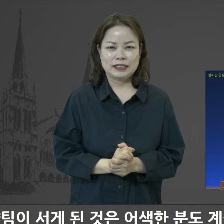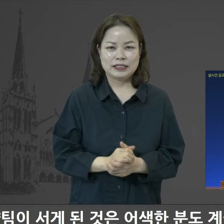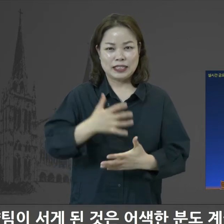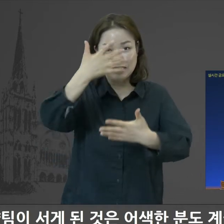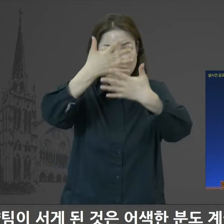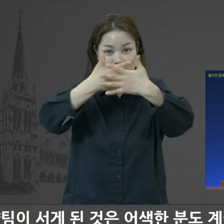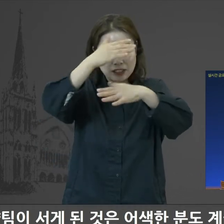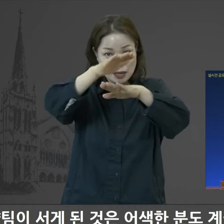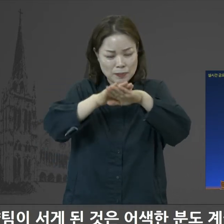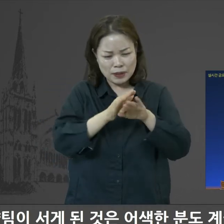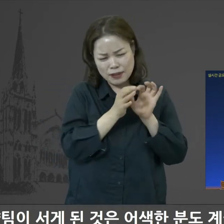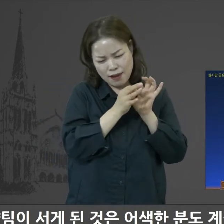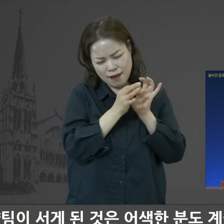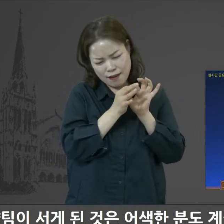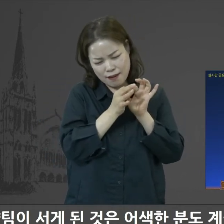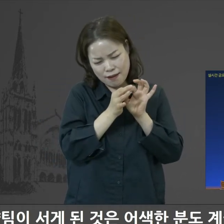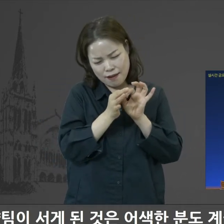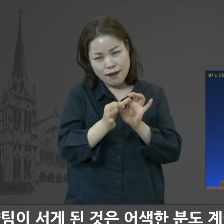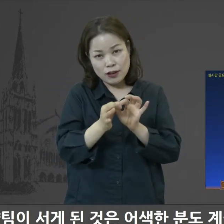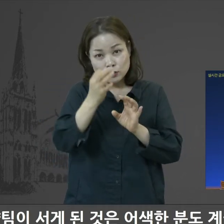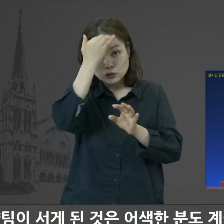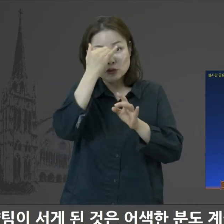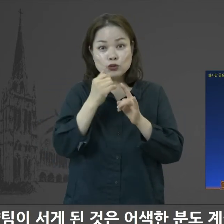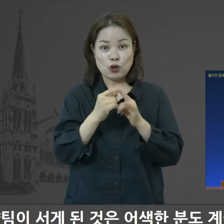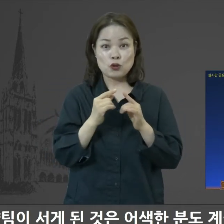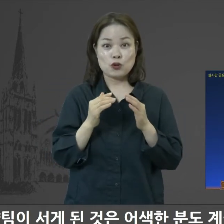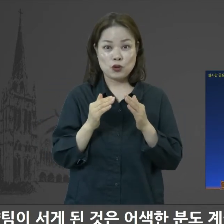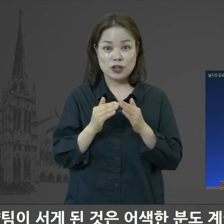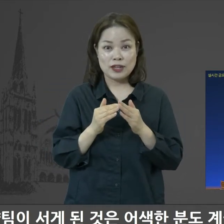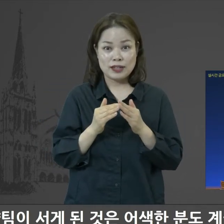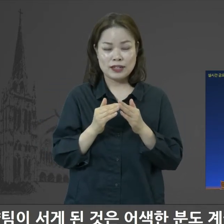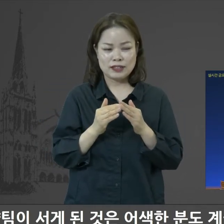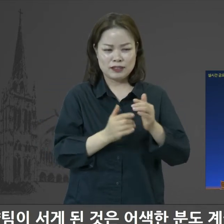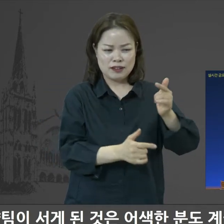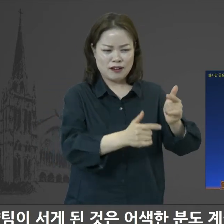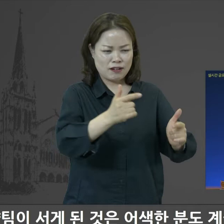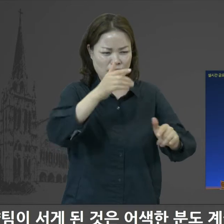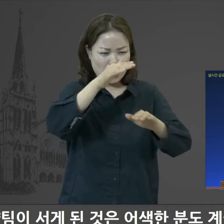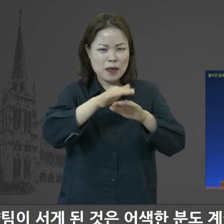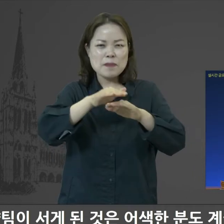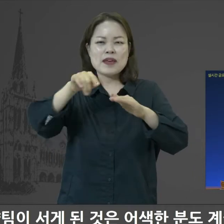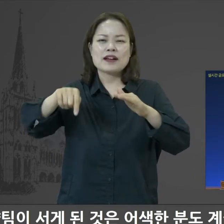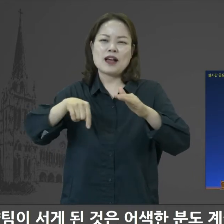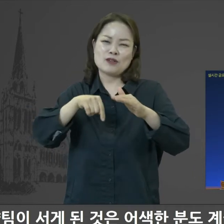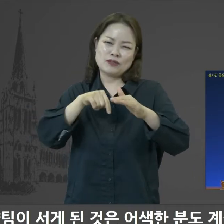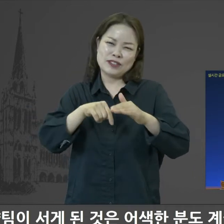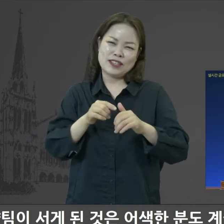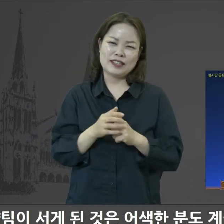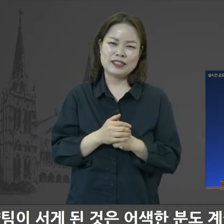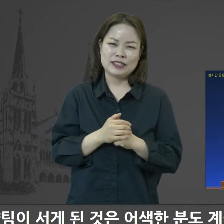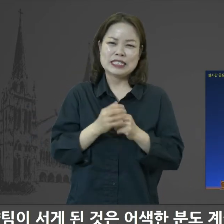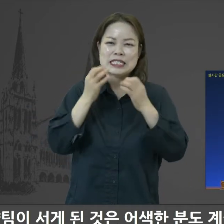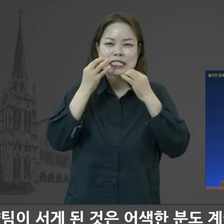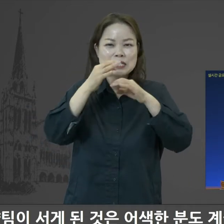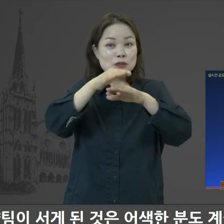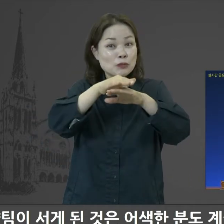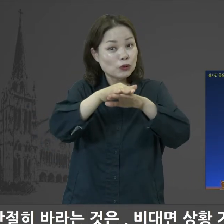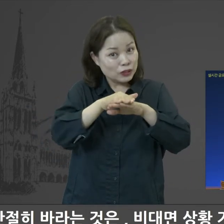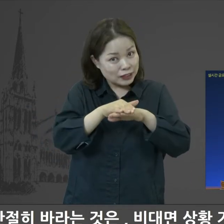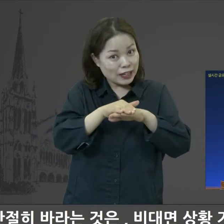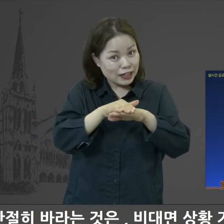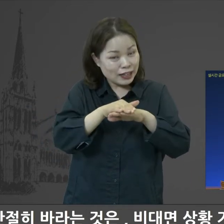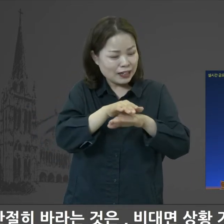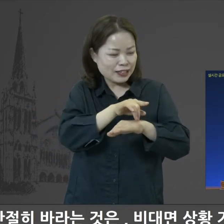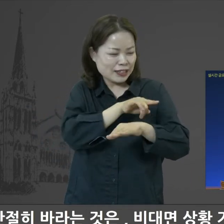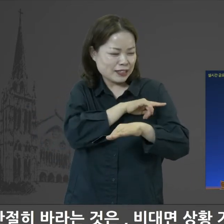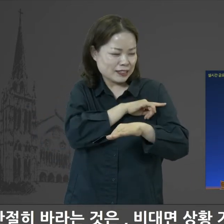비대면이 많이 지속되면서 우리 충영교회의 다양한 예배 가운데 이 금요 집회가